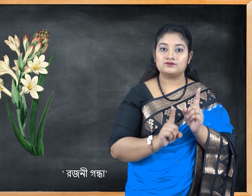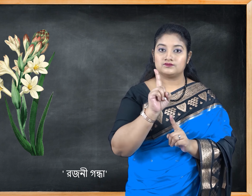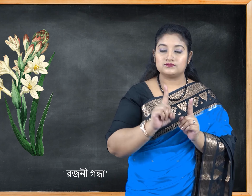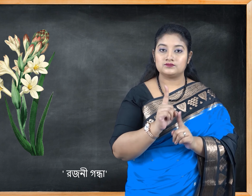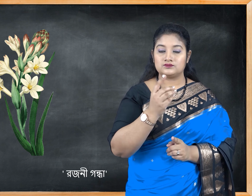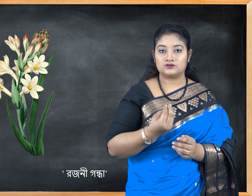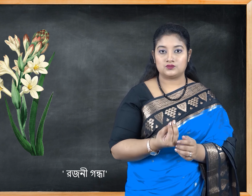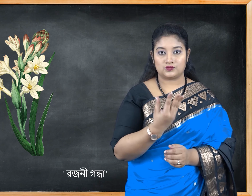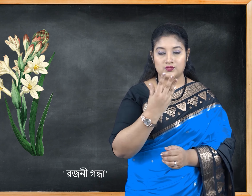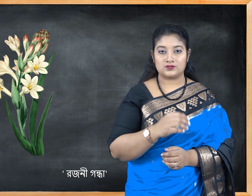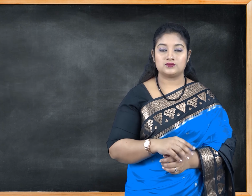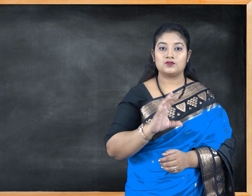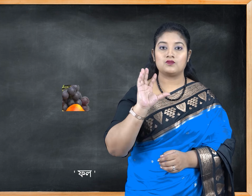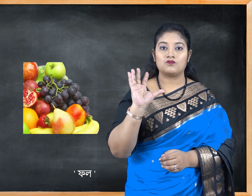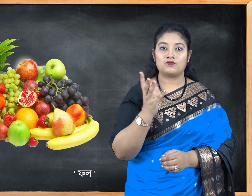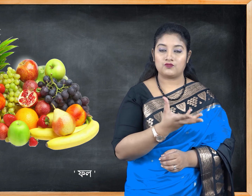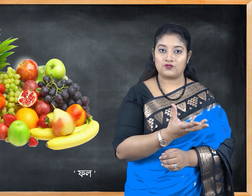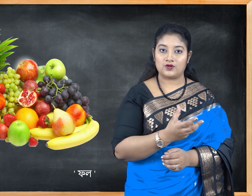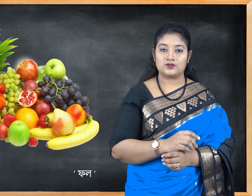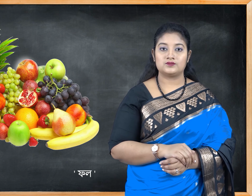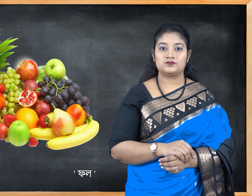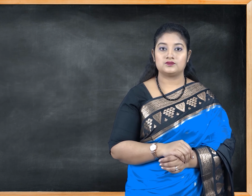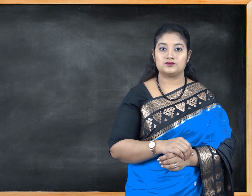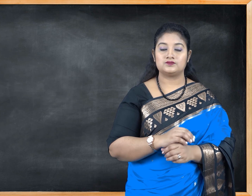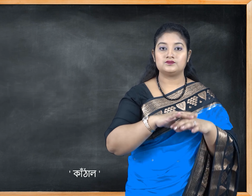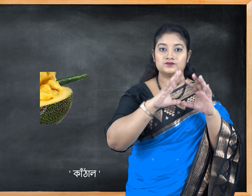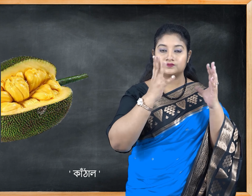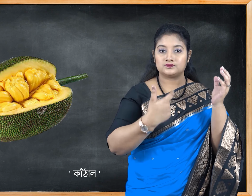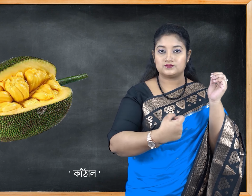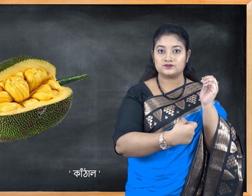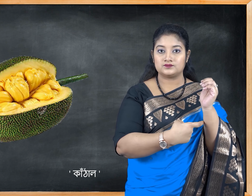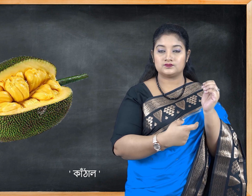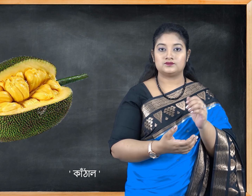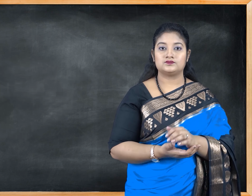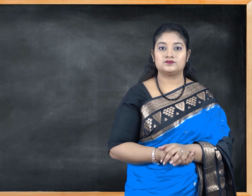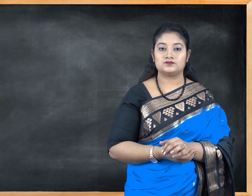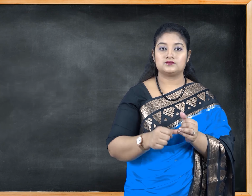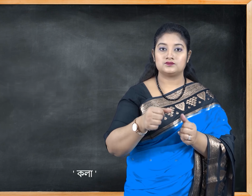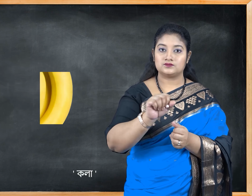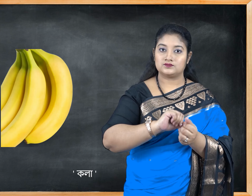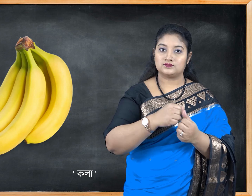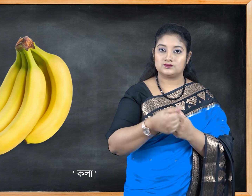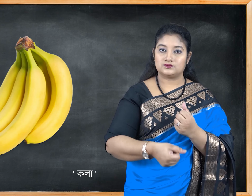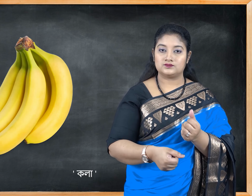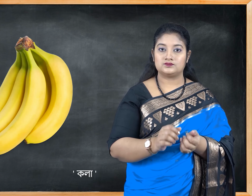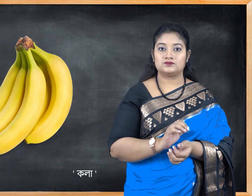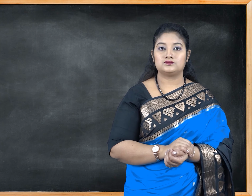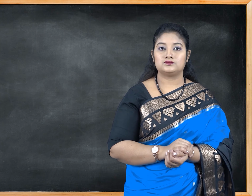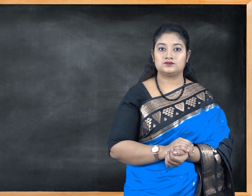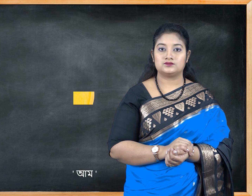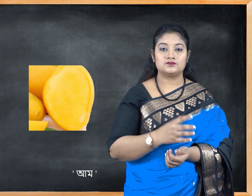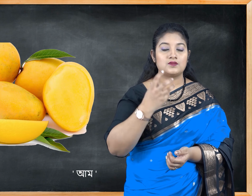রজনীগন্ধা, ফল, কাঁঠাল, কলা,